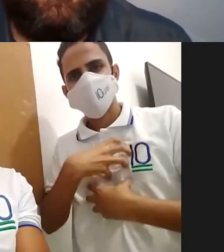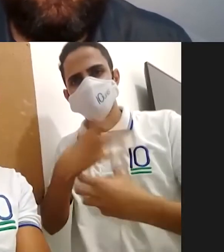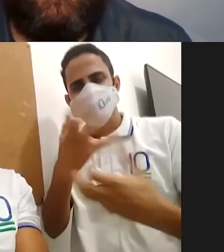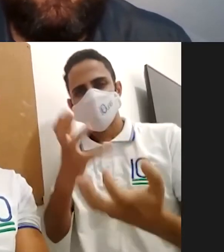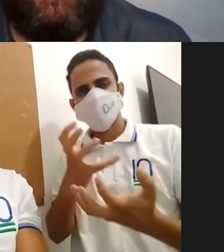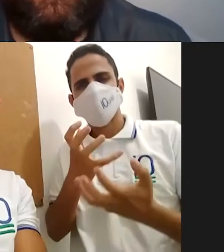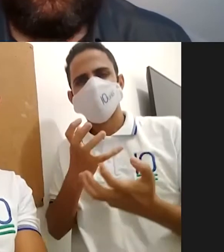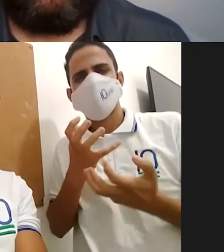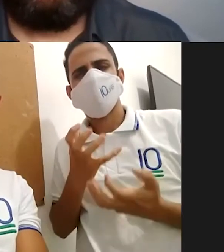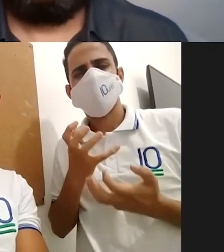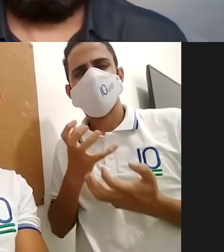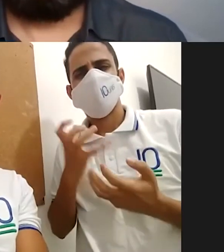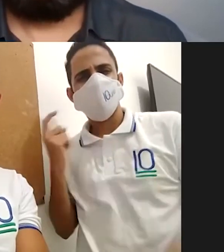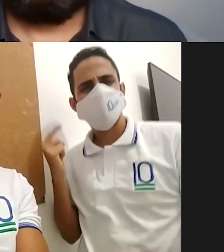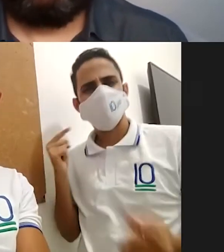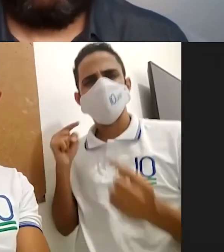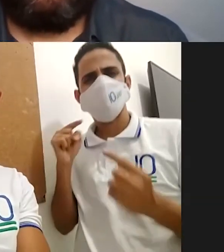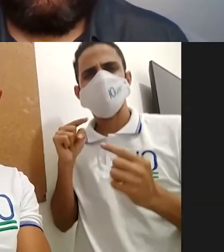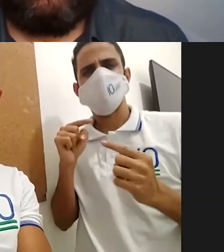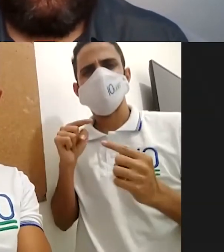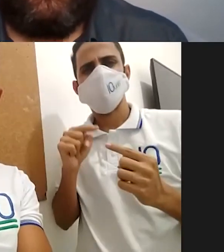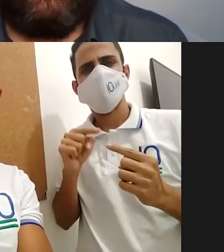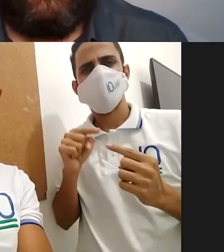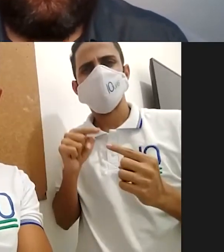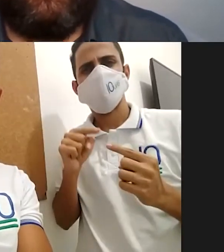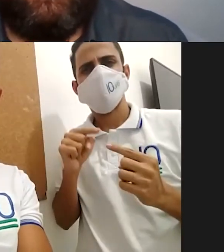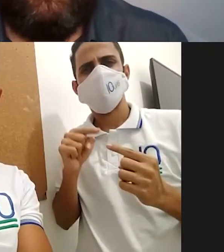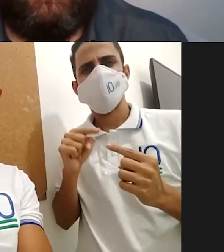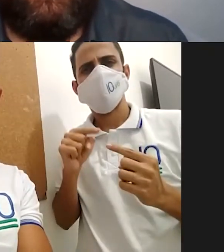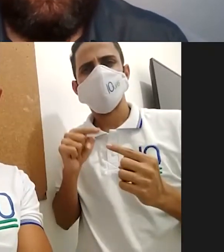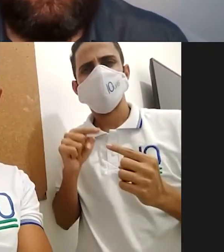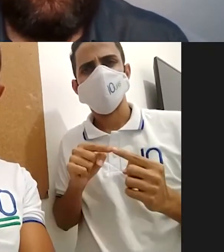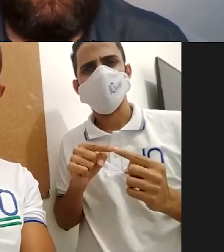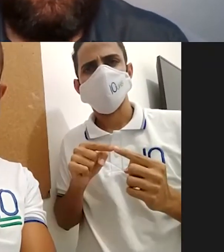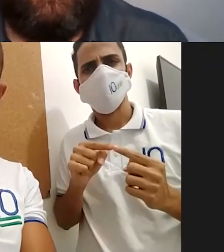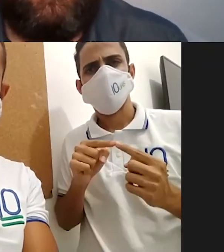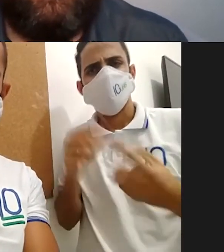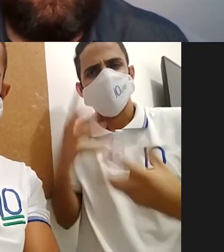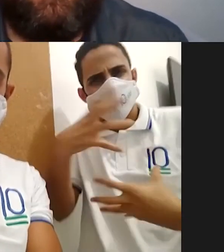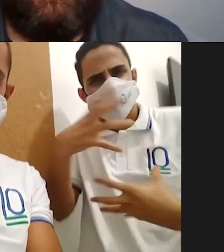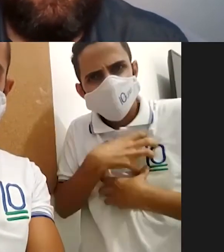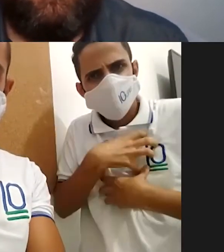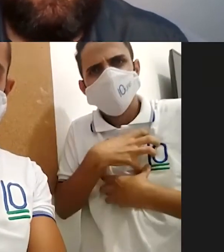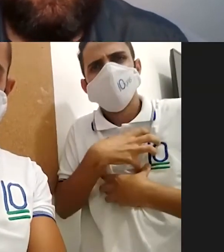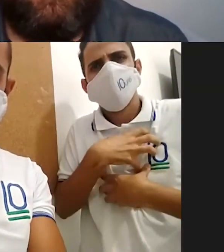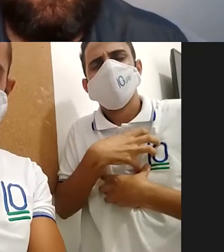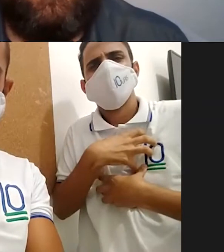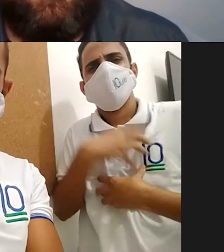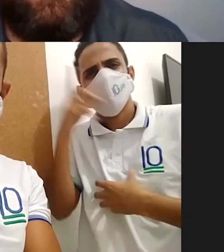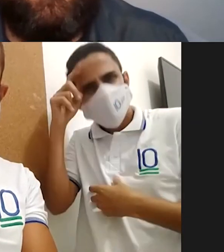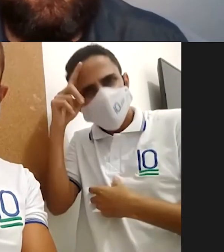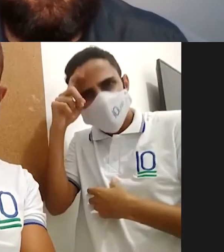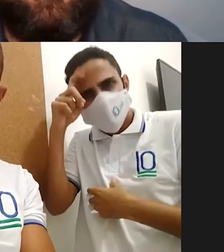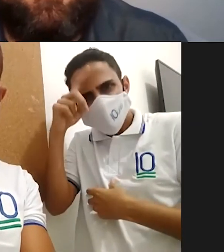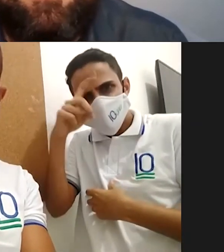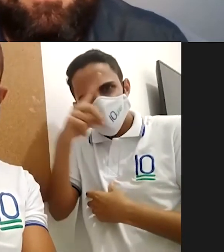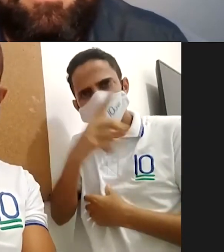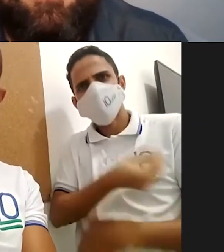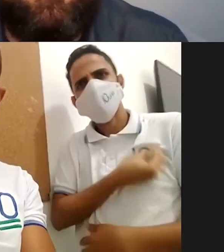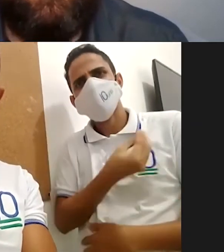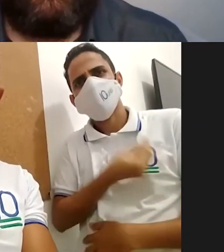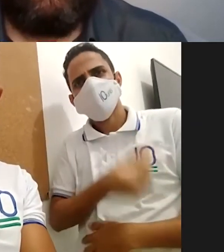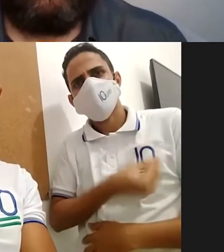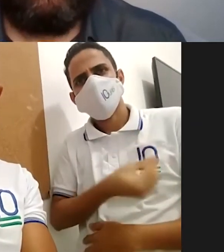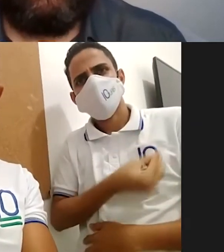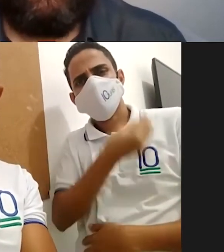justamente sentir na pele a realidade do povo natalense. Eu estou muito próximo das salas de